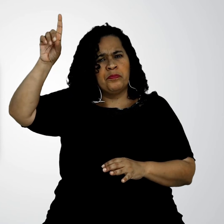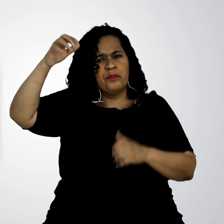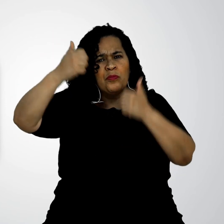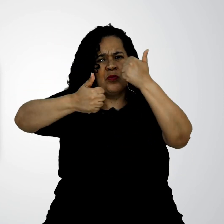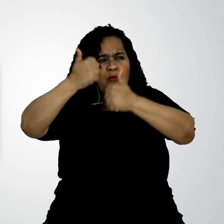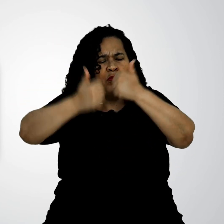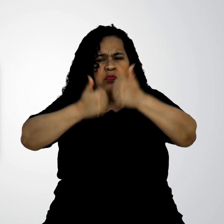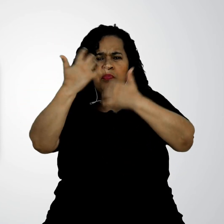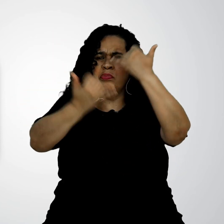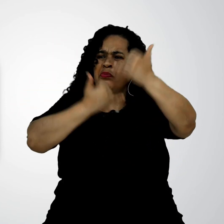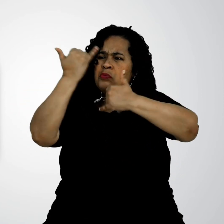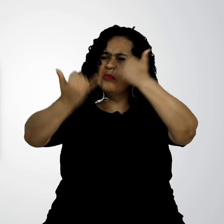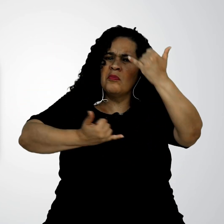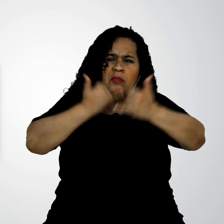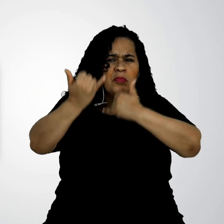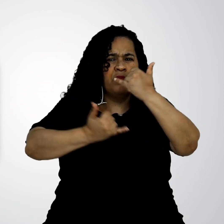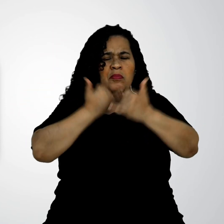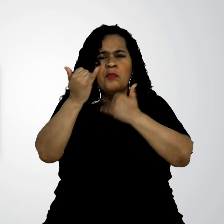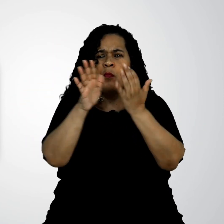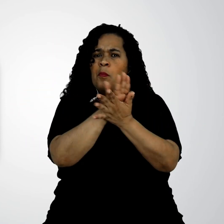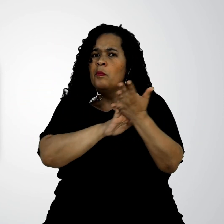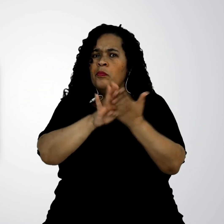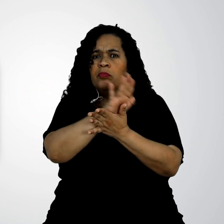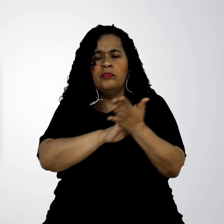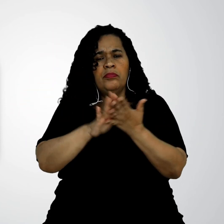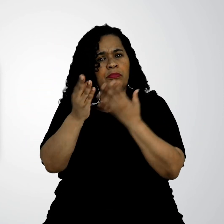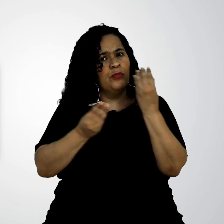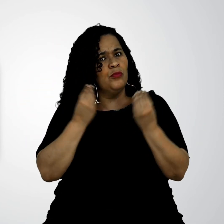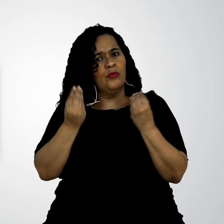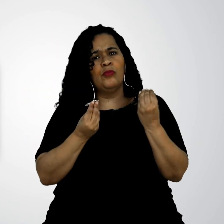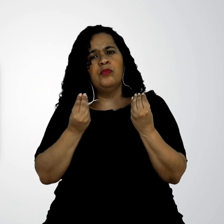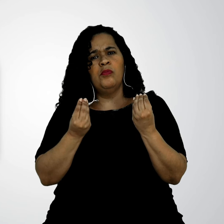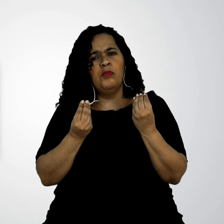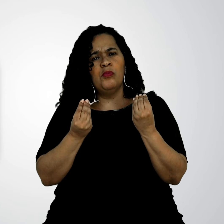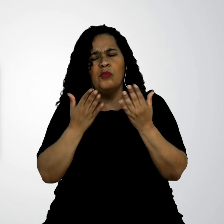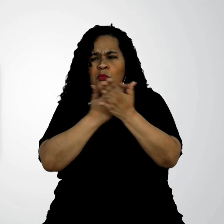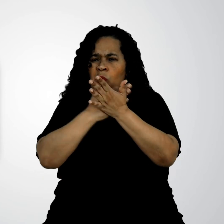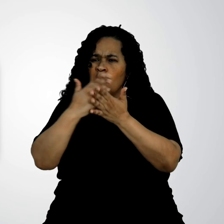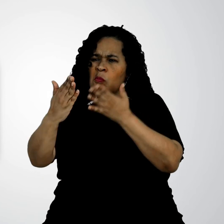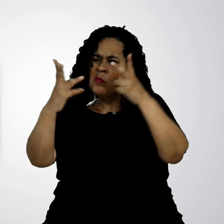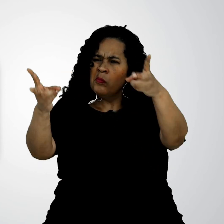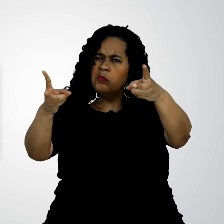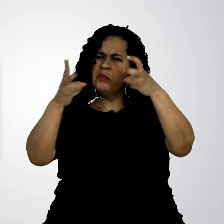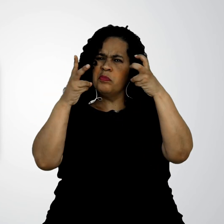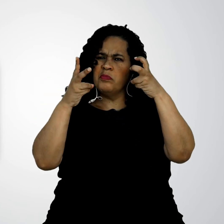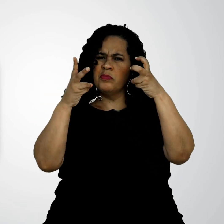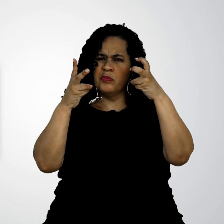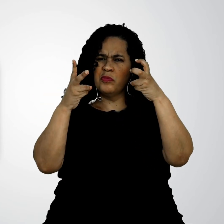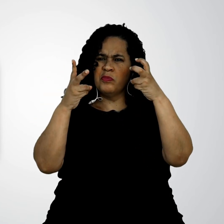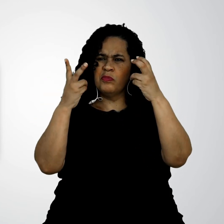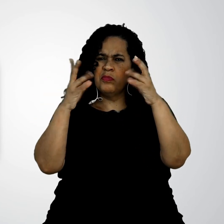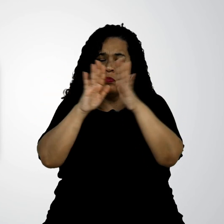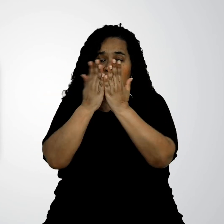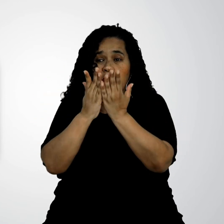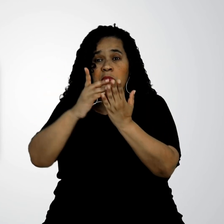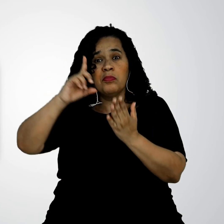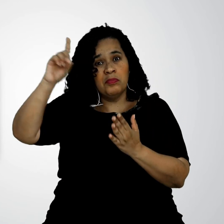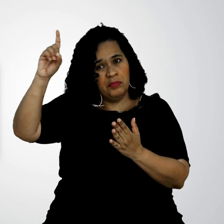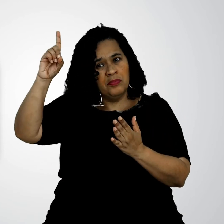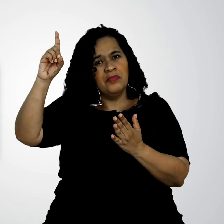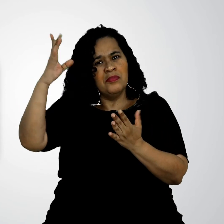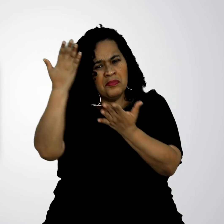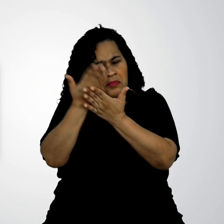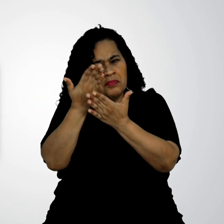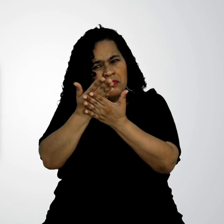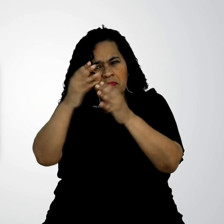filhos. Ela falou assim, ao invés de eu passar as técnicas sem falar nada, eu comecei a passar princípios bíblicos. Senta na mesa. Você entendeu? Você